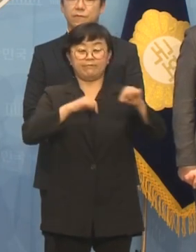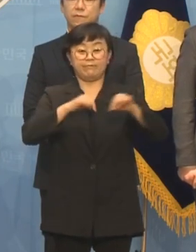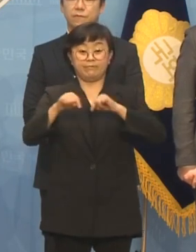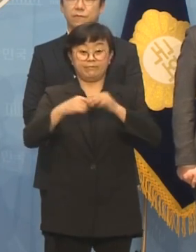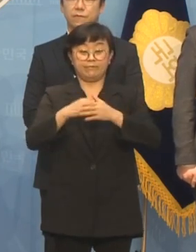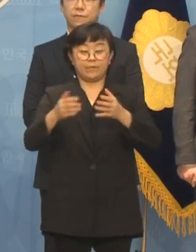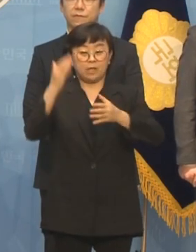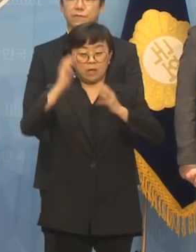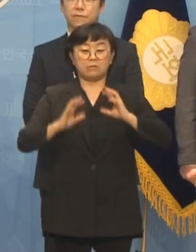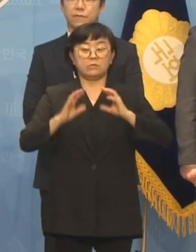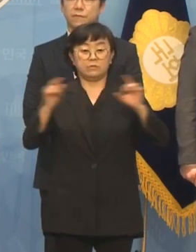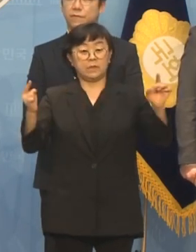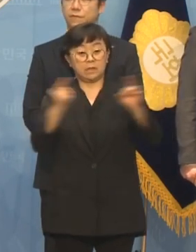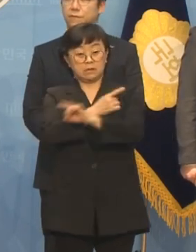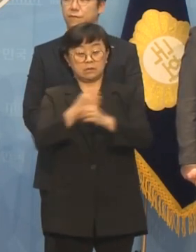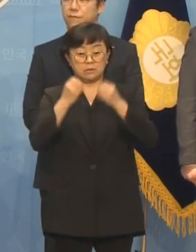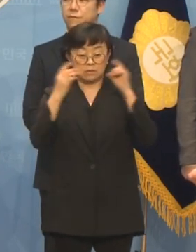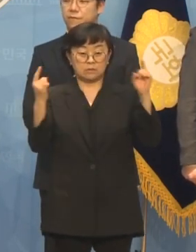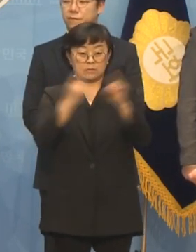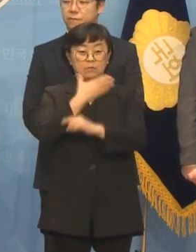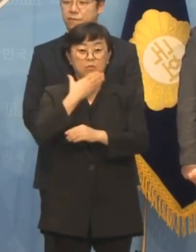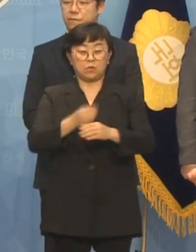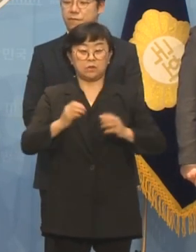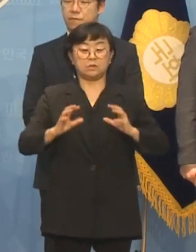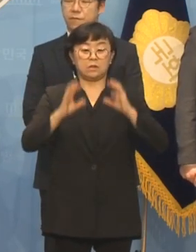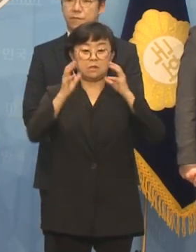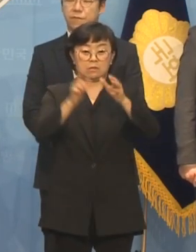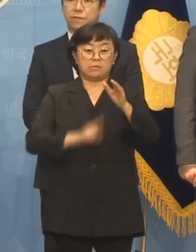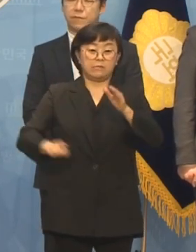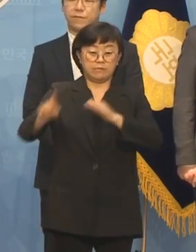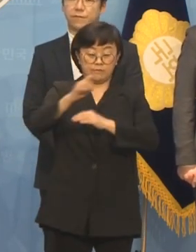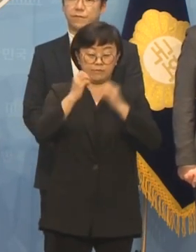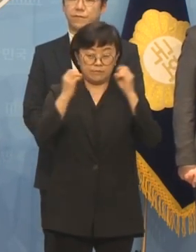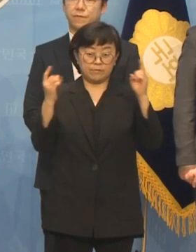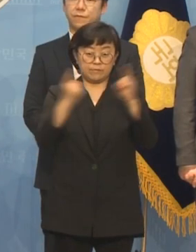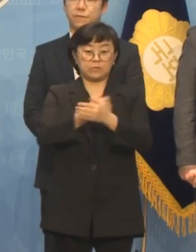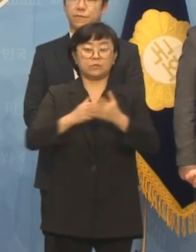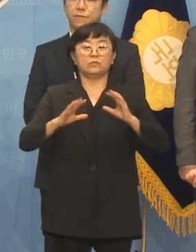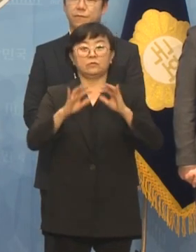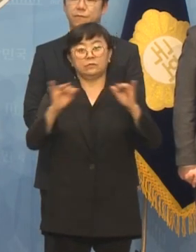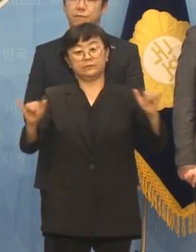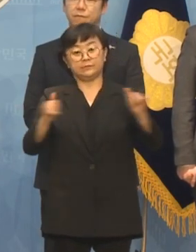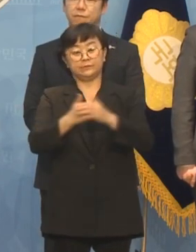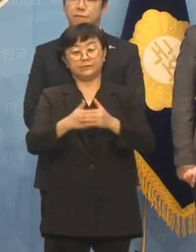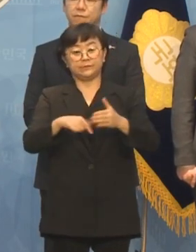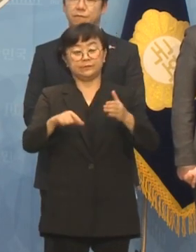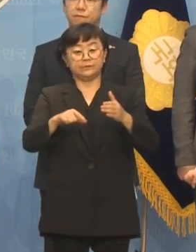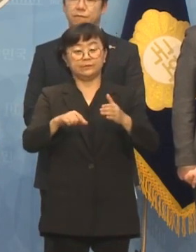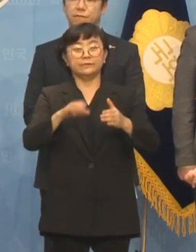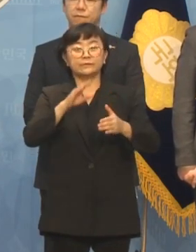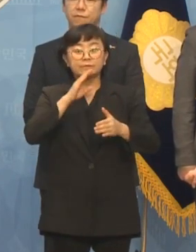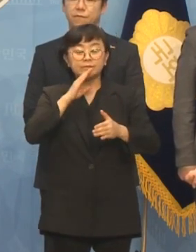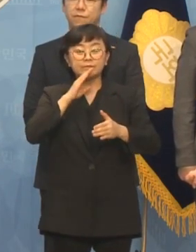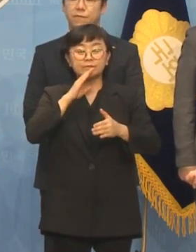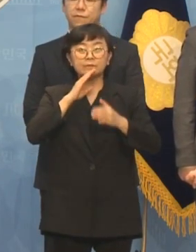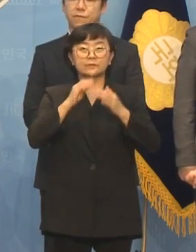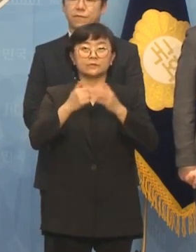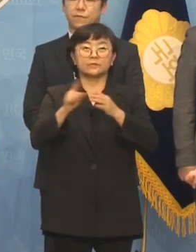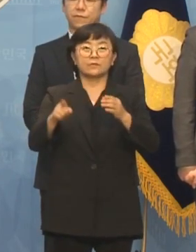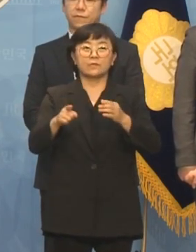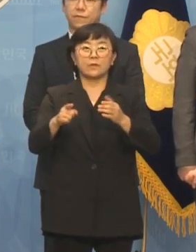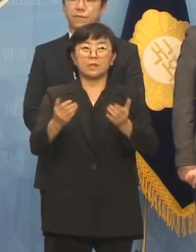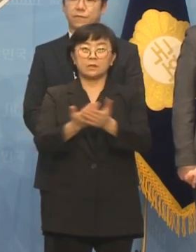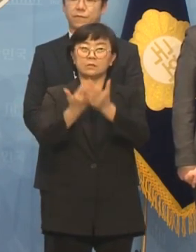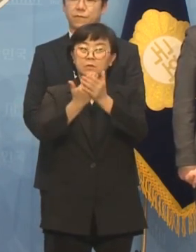있는 대한민국을 혁신적 복지국가로 이끄는 개혁정치로 국민들에게 신진보 탄생의